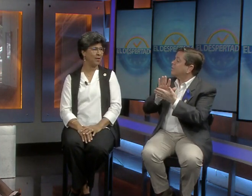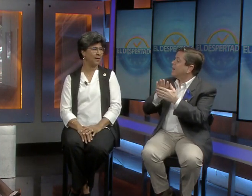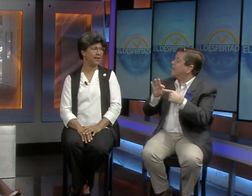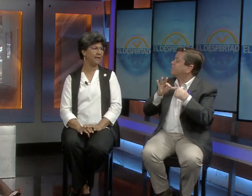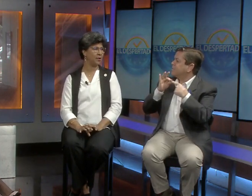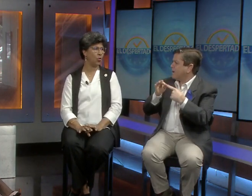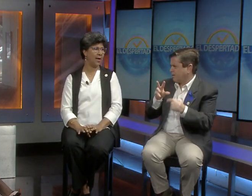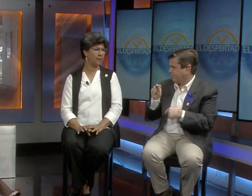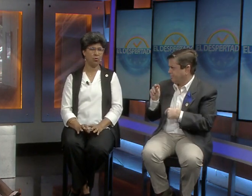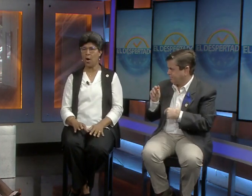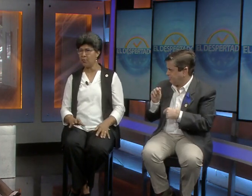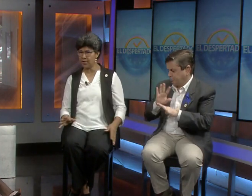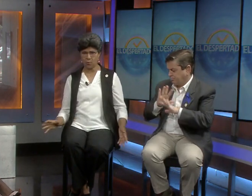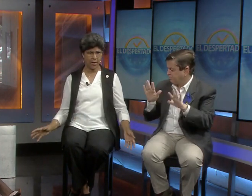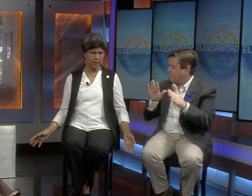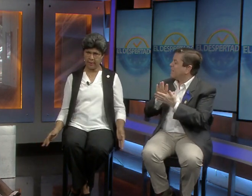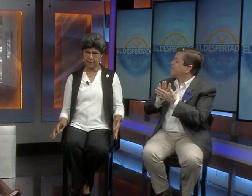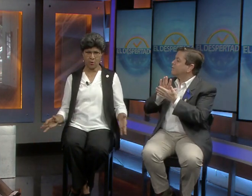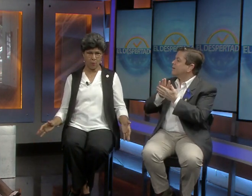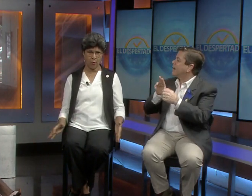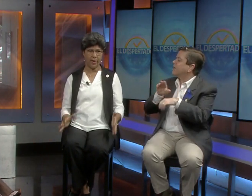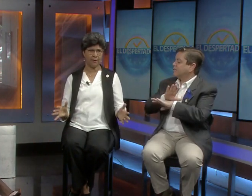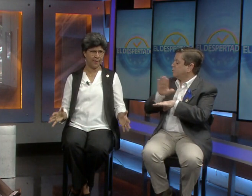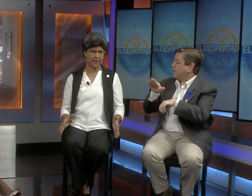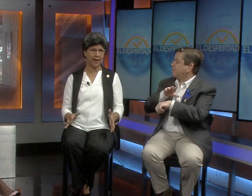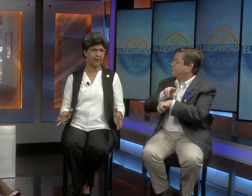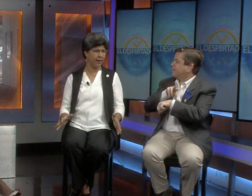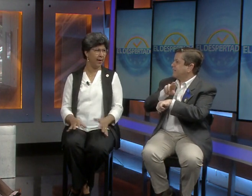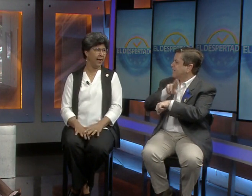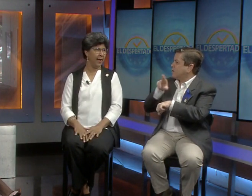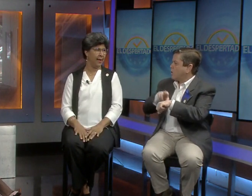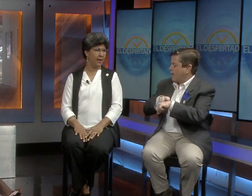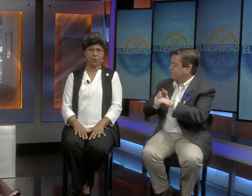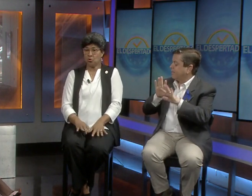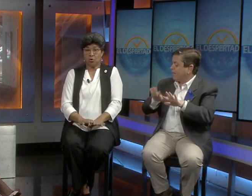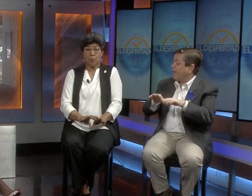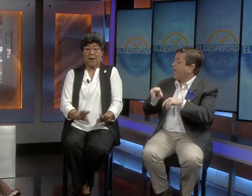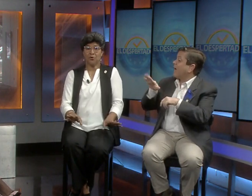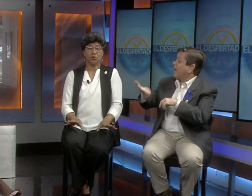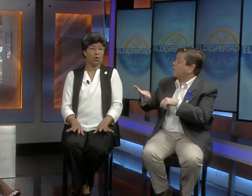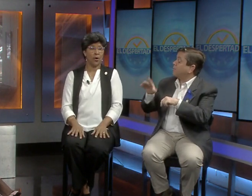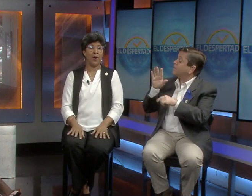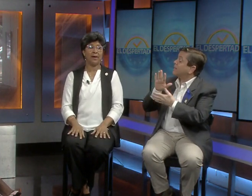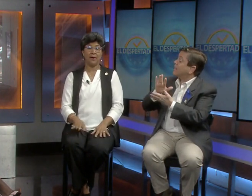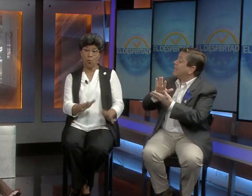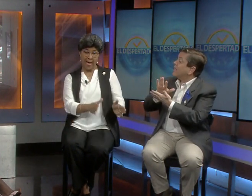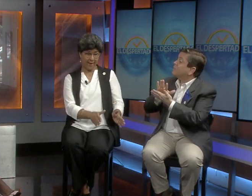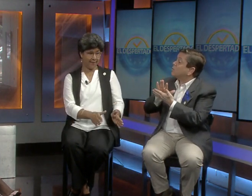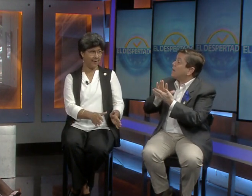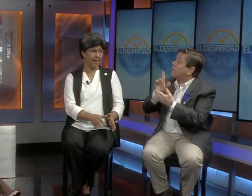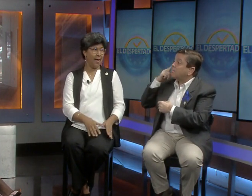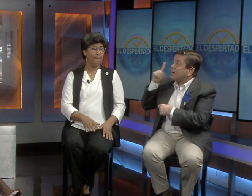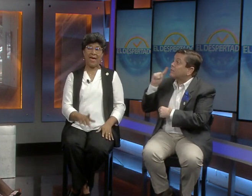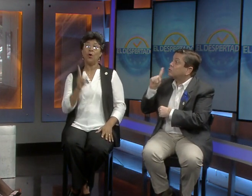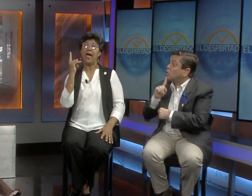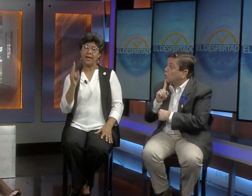Las escuelas, no hay una escuela así como especial. Para nosotros son escuelas regulares, pero hay